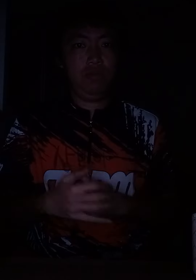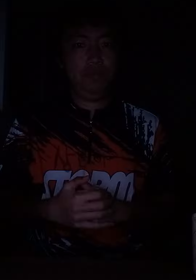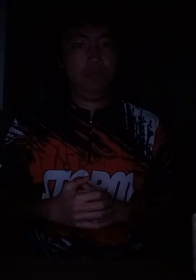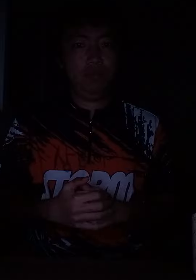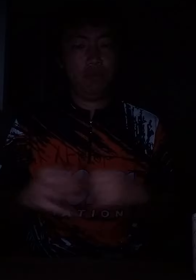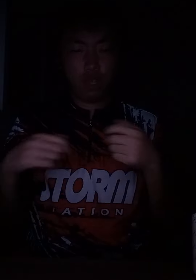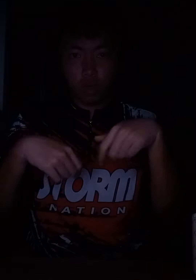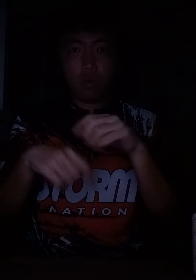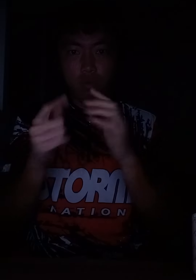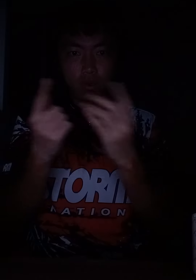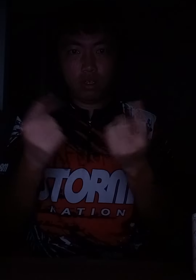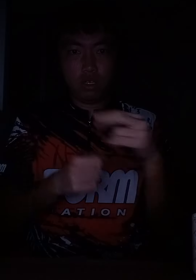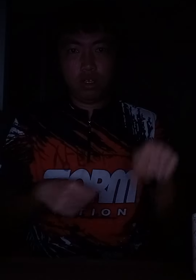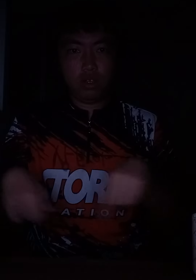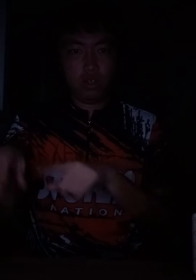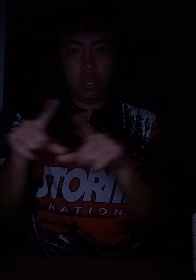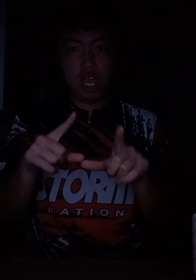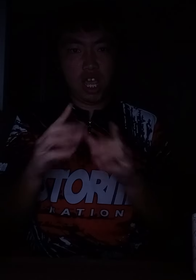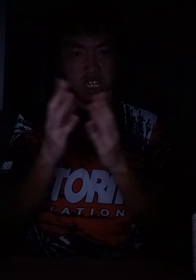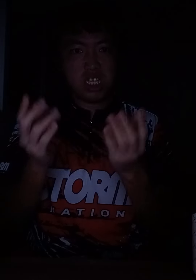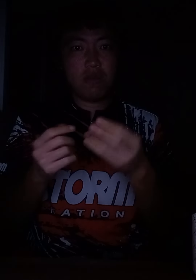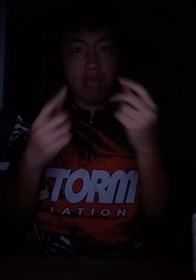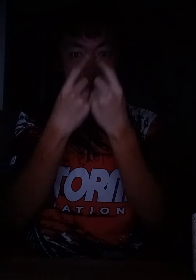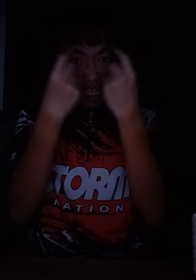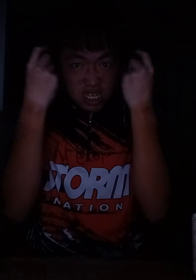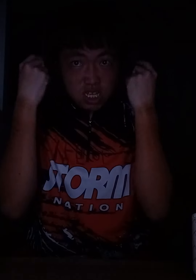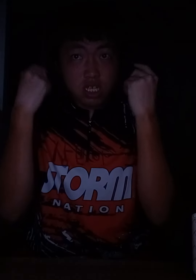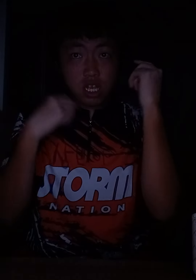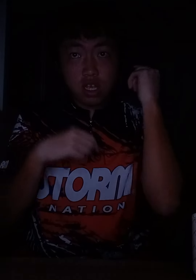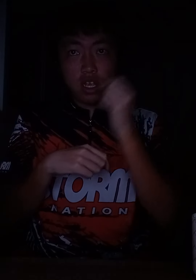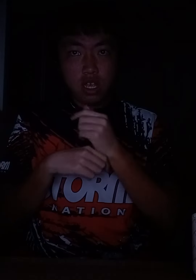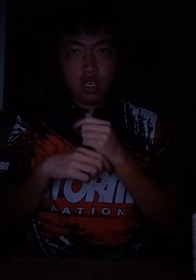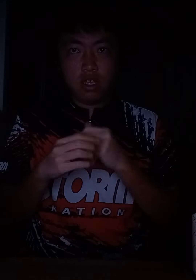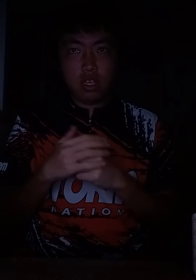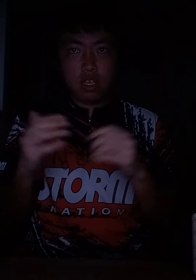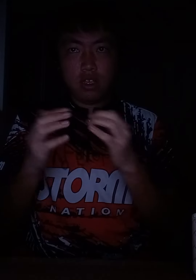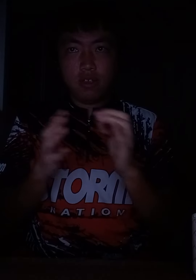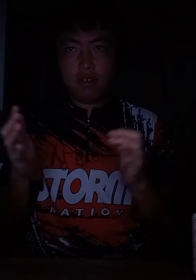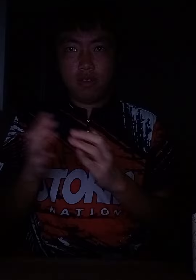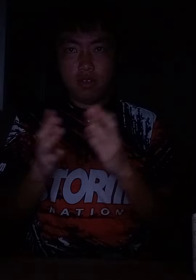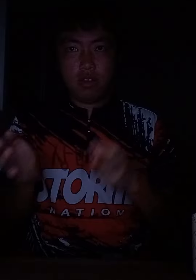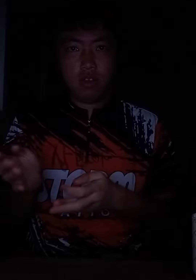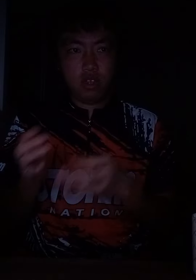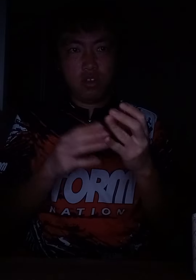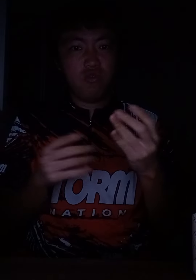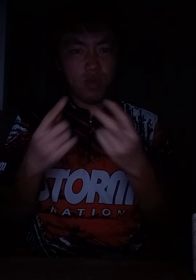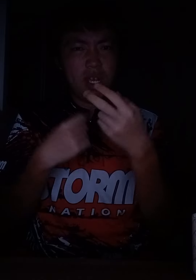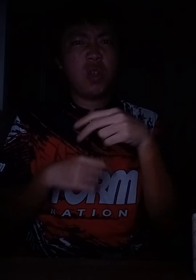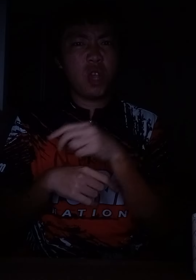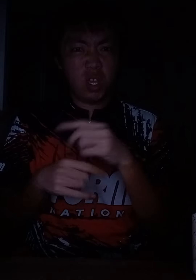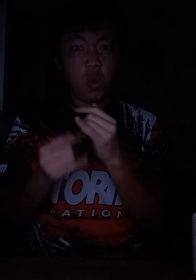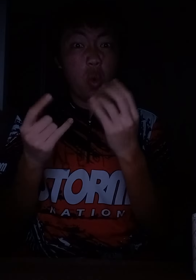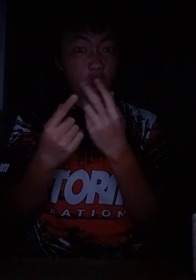기사에 담지 못한 내용이 있는데요. A씨가 마스크 착용을 요구하는 승객들에게 우리는 지금 다 문재인 대통령에 속고 있는